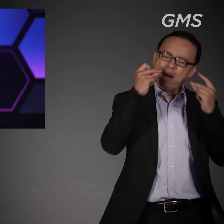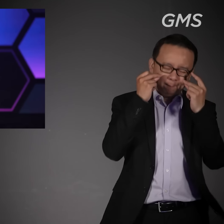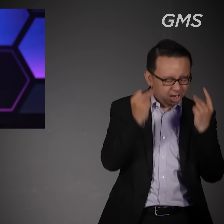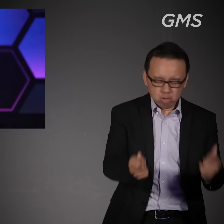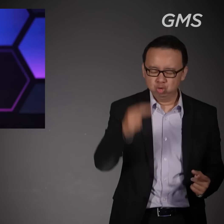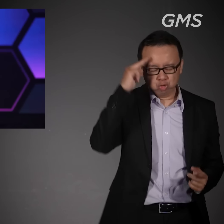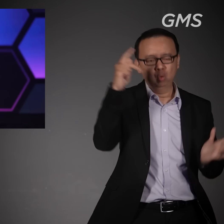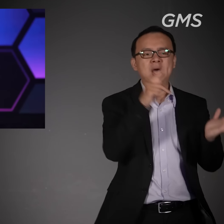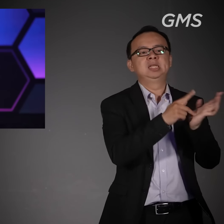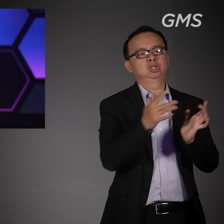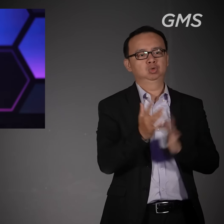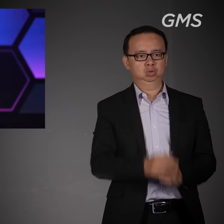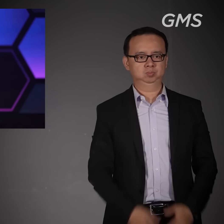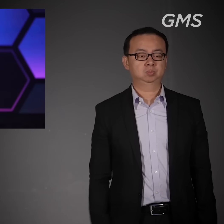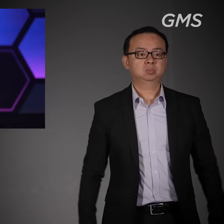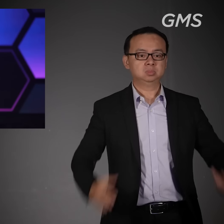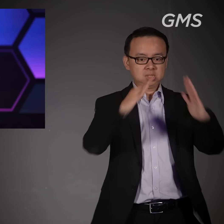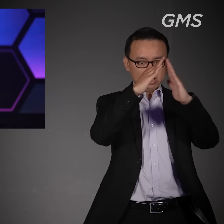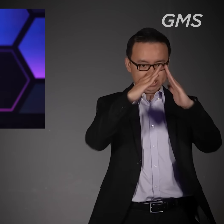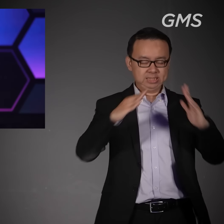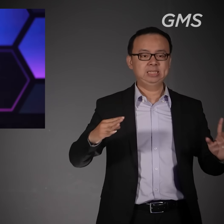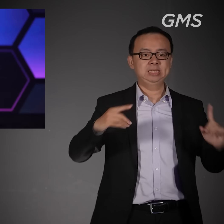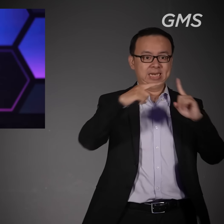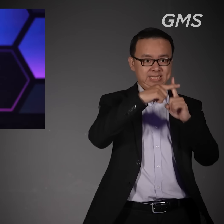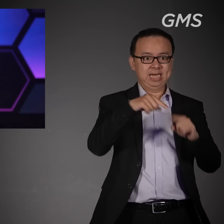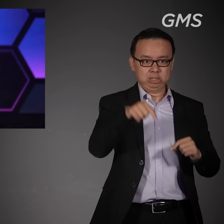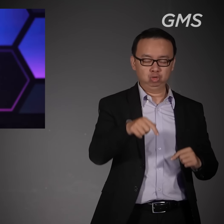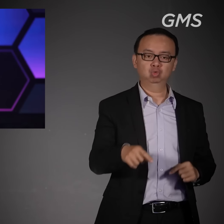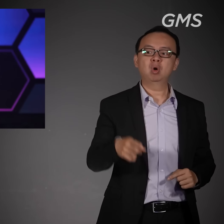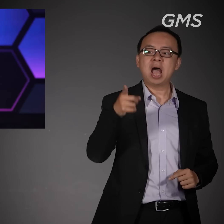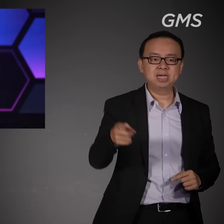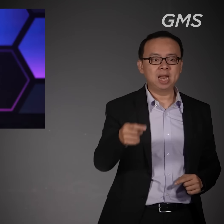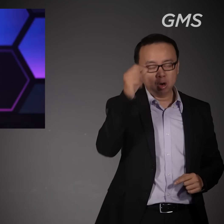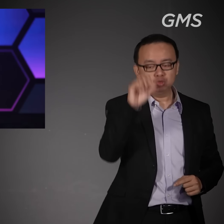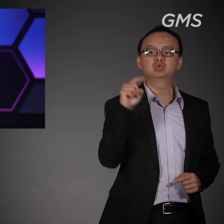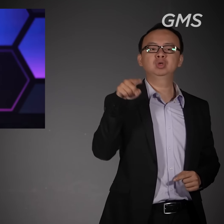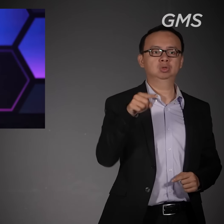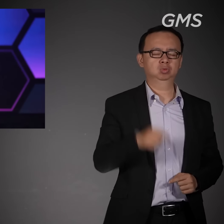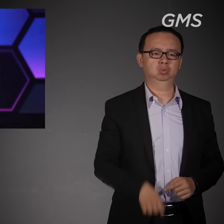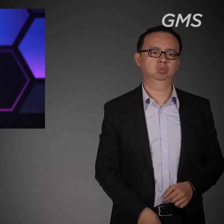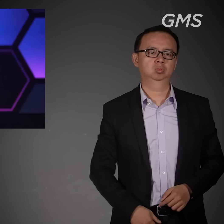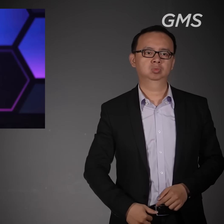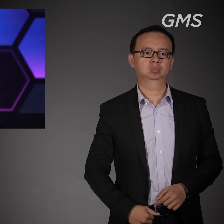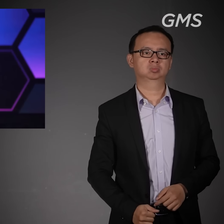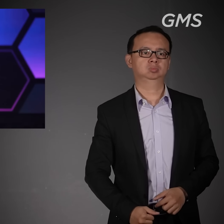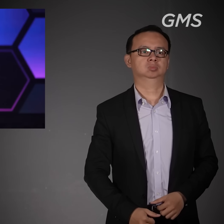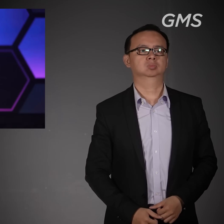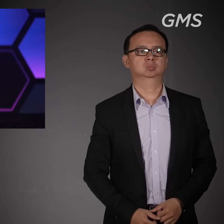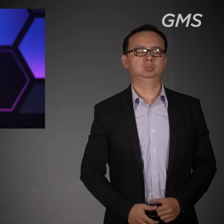Kehadiran gereja adalah untuk itu. Kalau untuk makan secara pribadi, saya nggak perlu ke gereja.